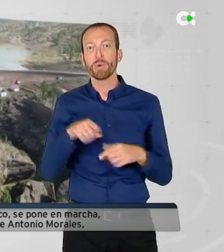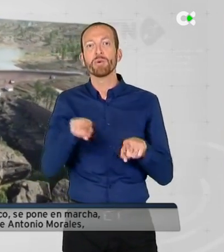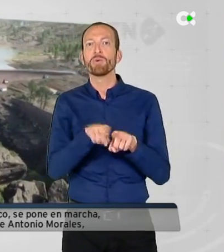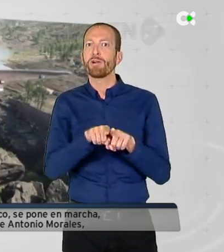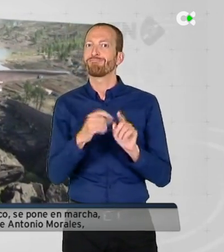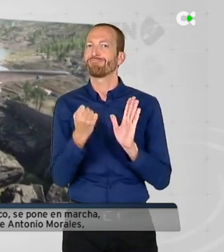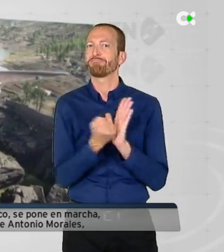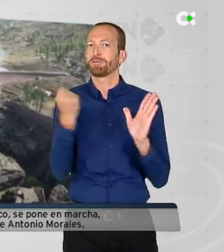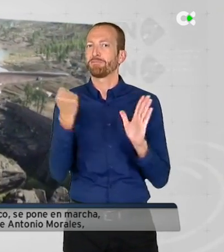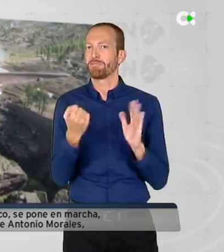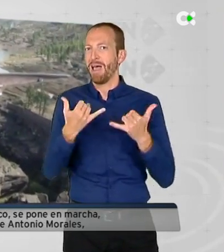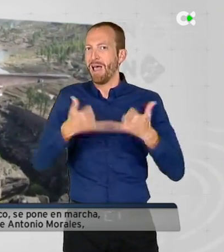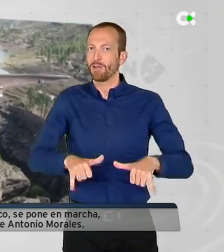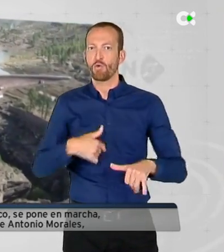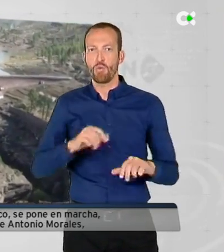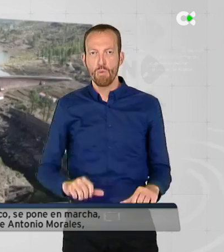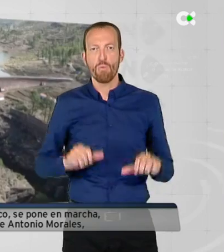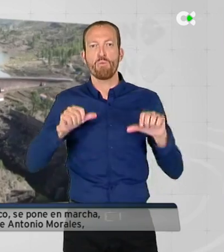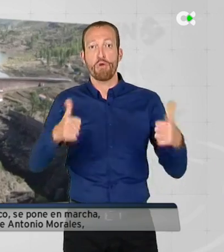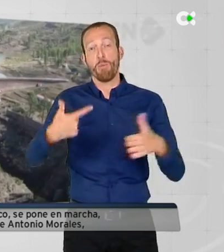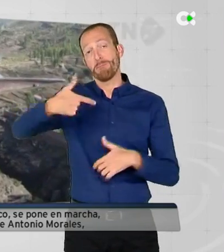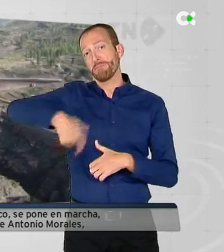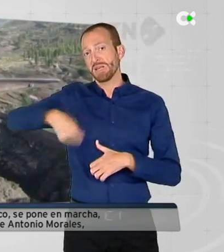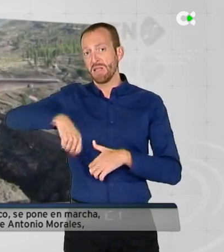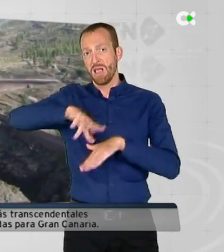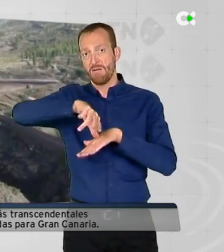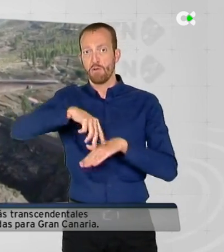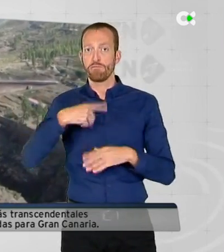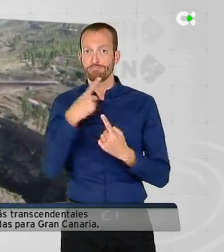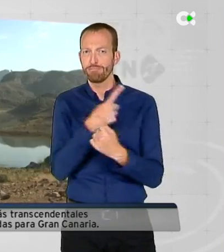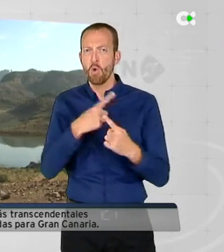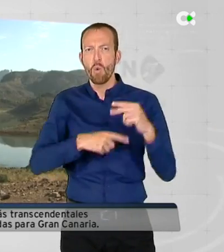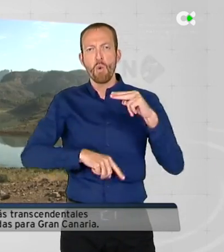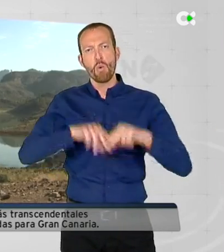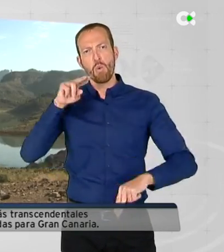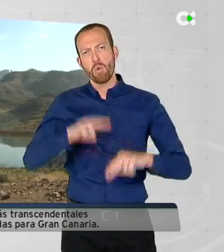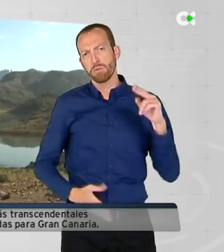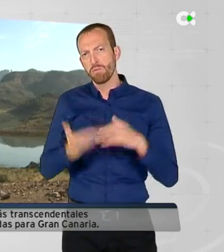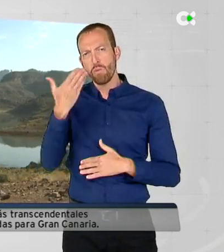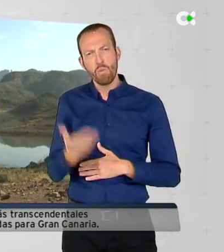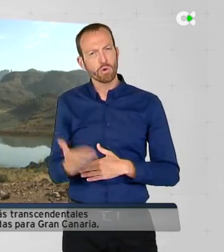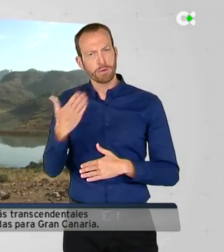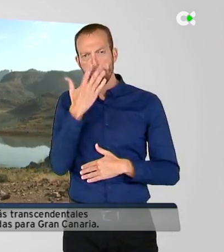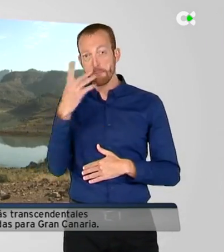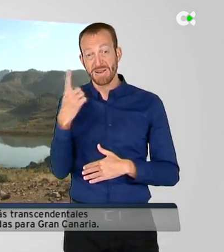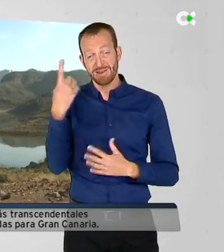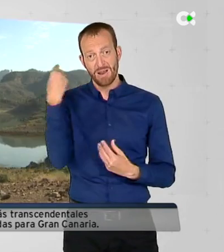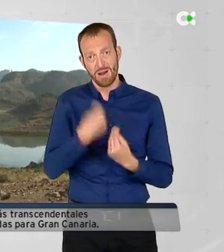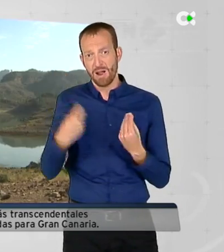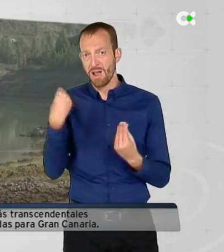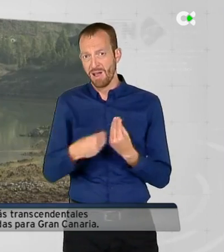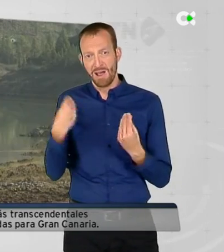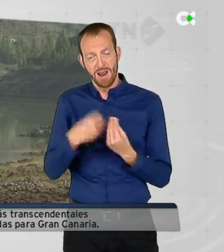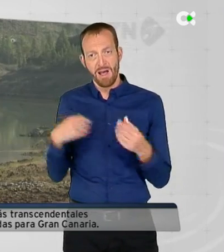simbólico, se pone en marcha, según el presidente Antonio Morales, una de las obras con más trascendencia de las